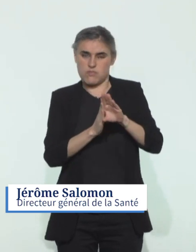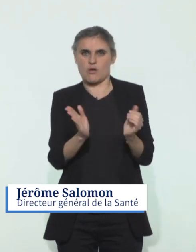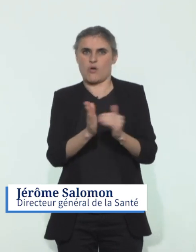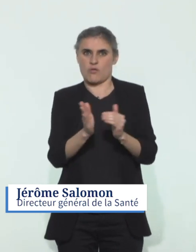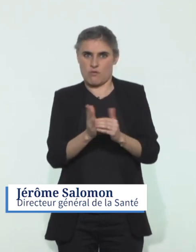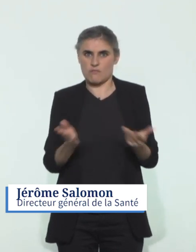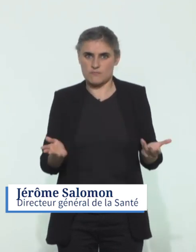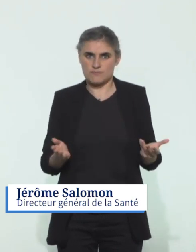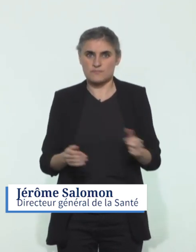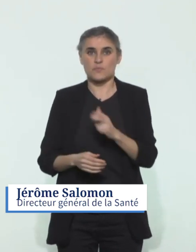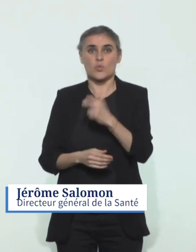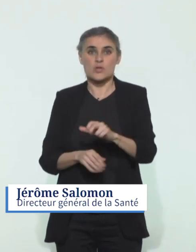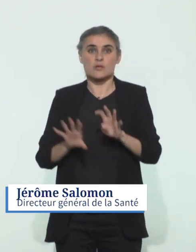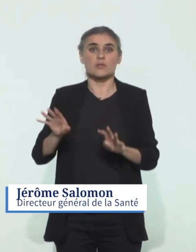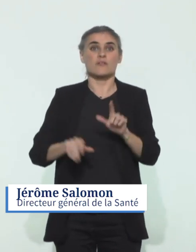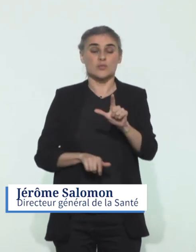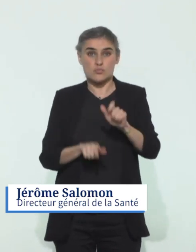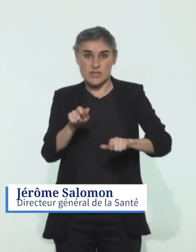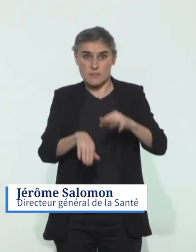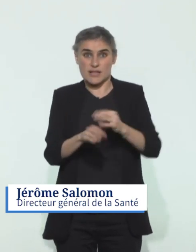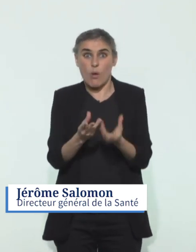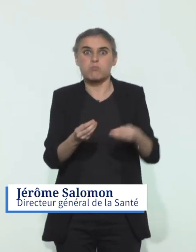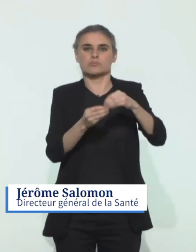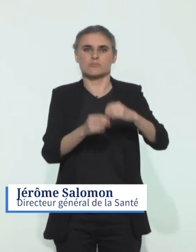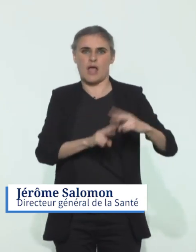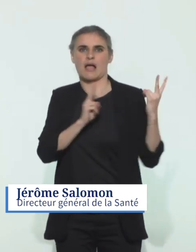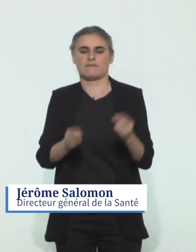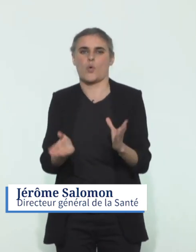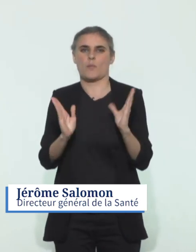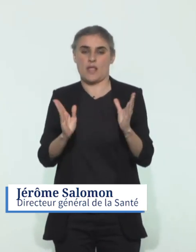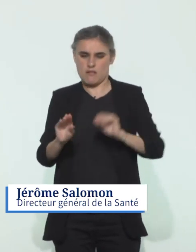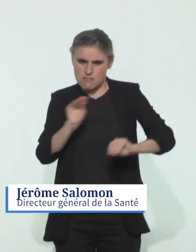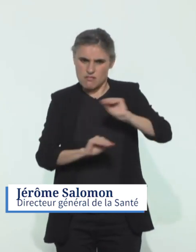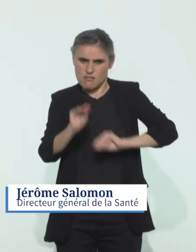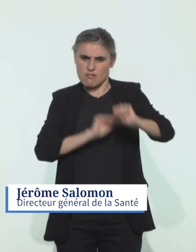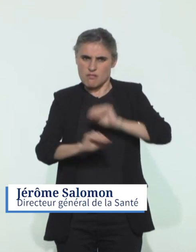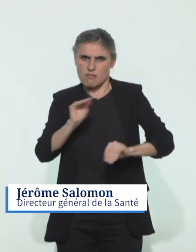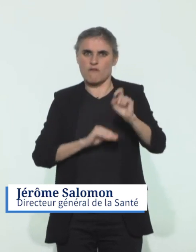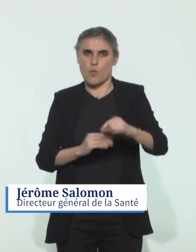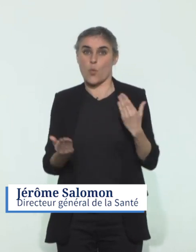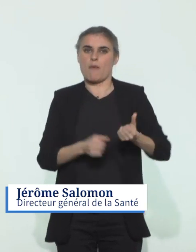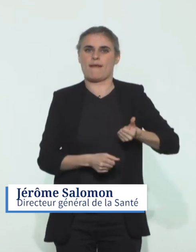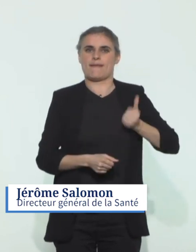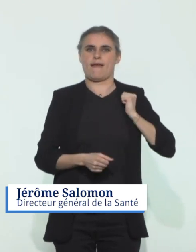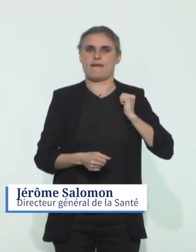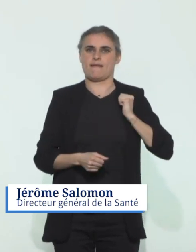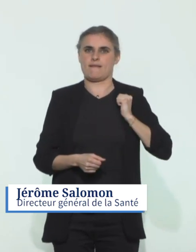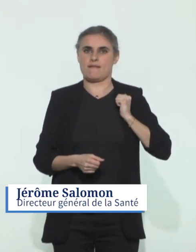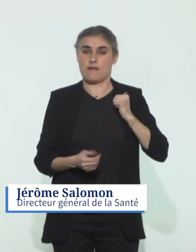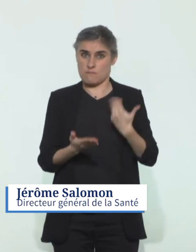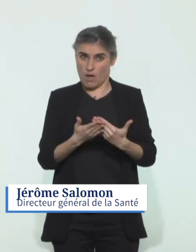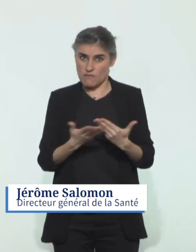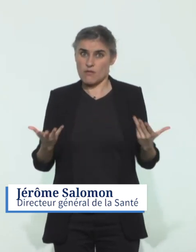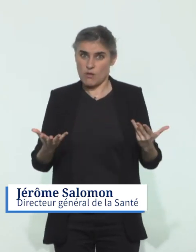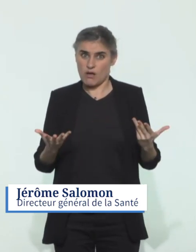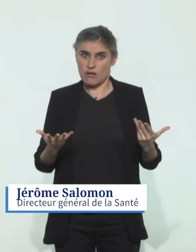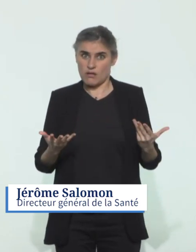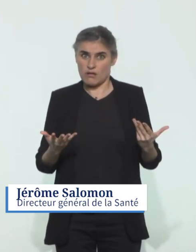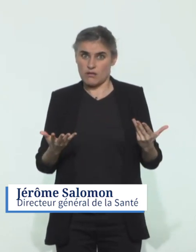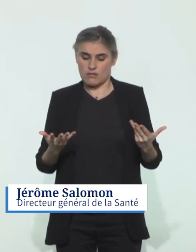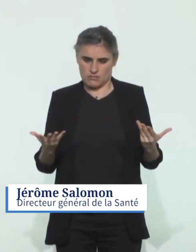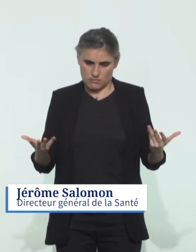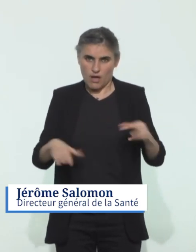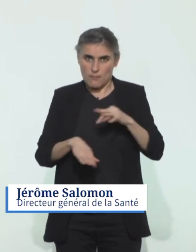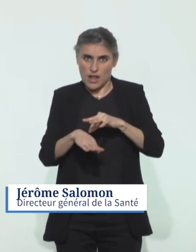positif, 392 malades de plus à prendre en charge par rapport à hier, ce qui montre la dynamique,